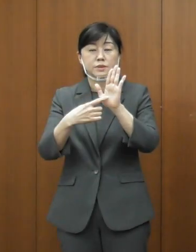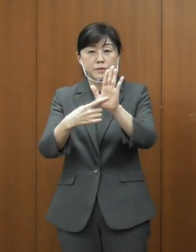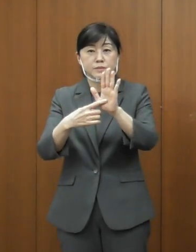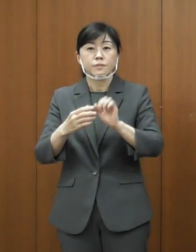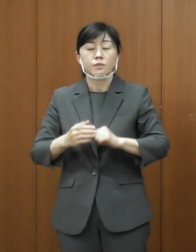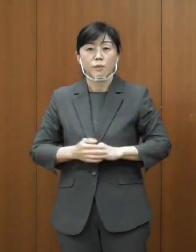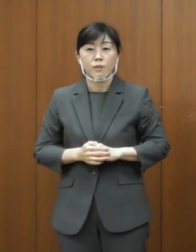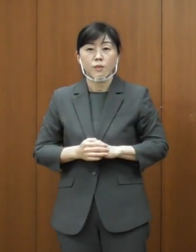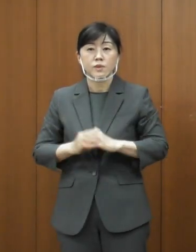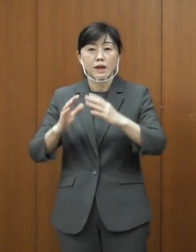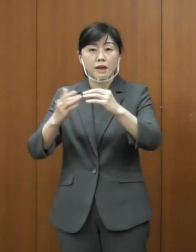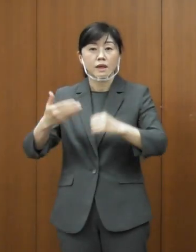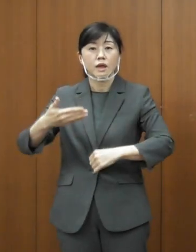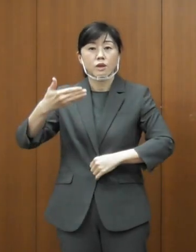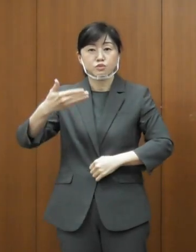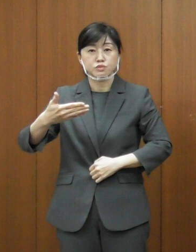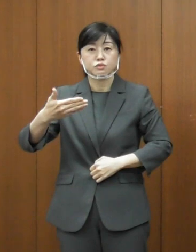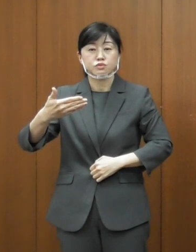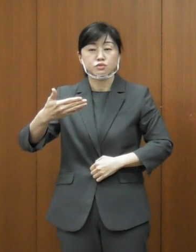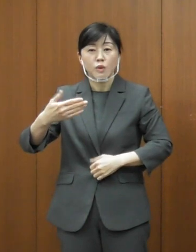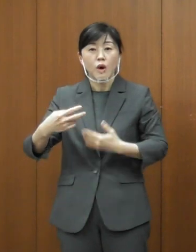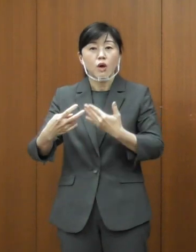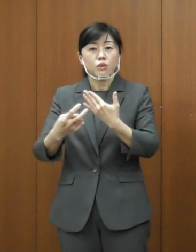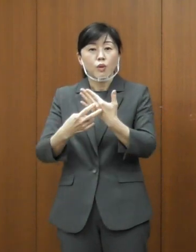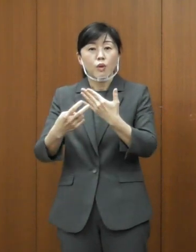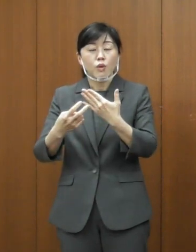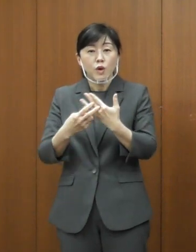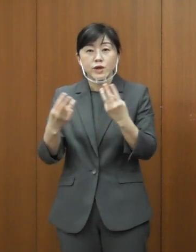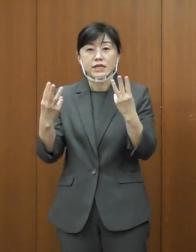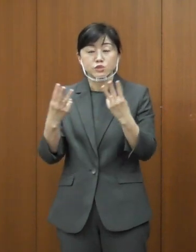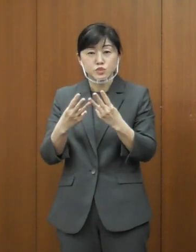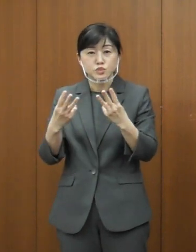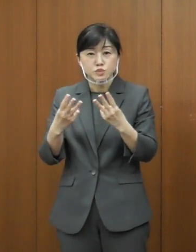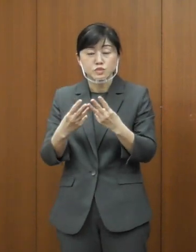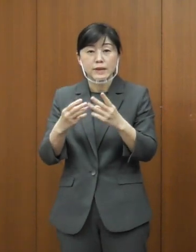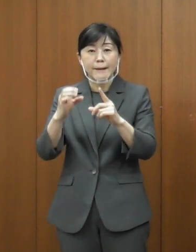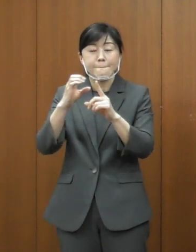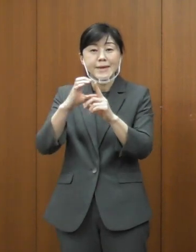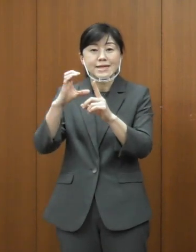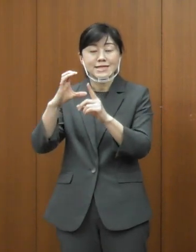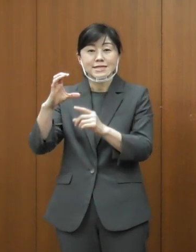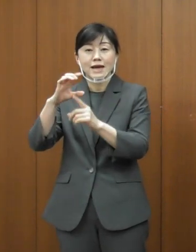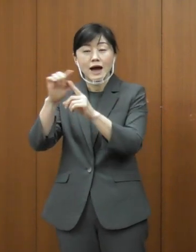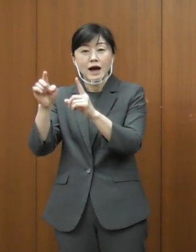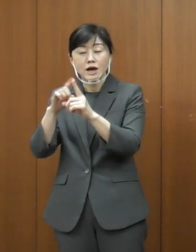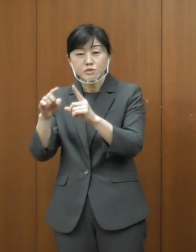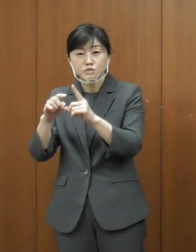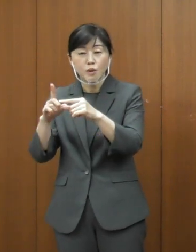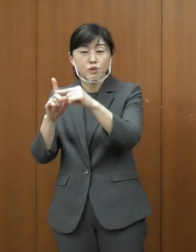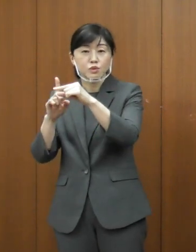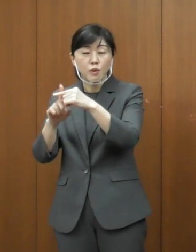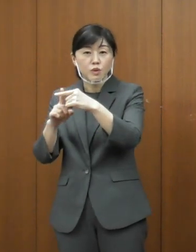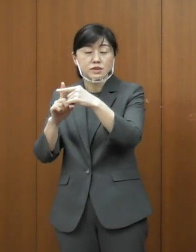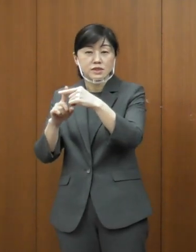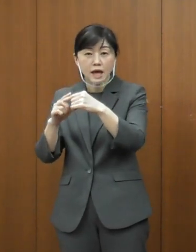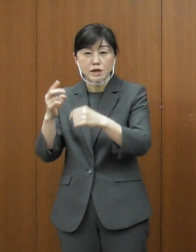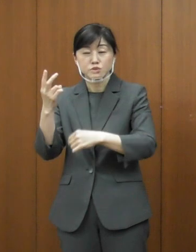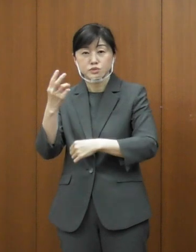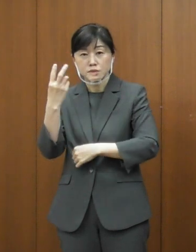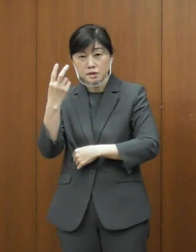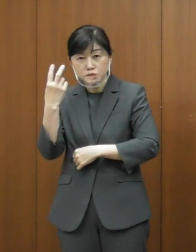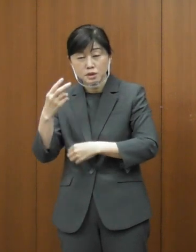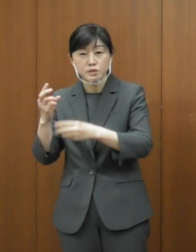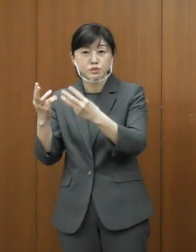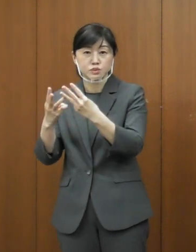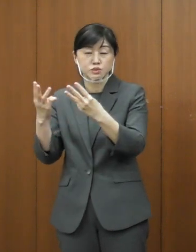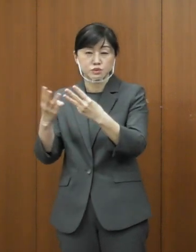世田谷区の療養者数、PCR の陽性数、新規報告数、直近